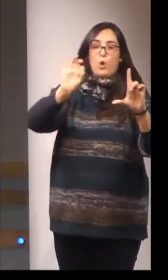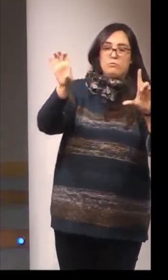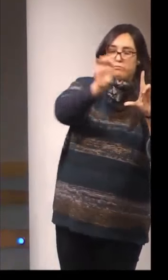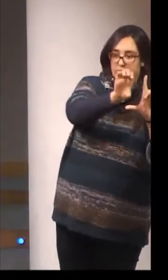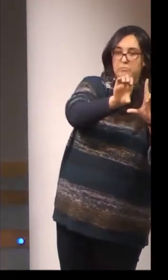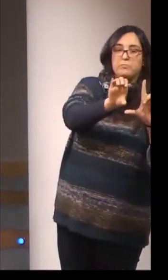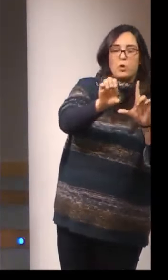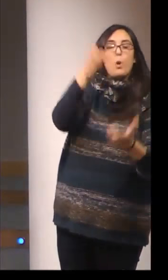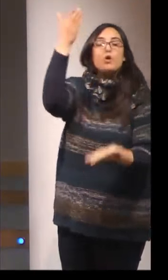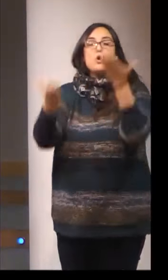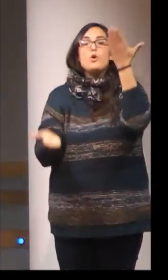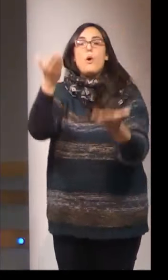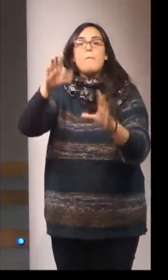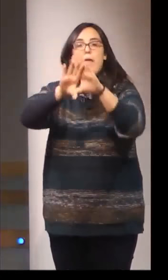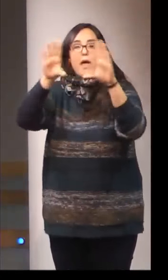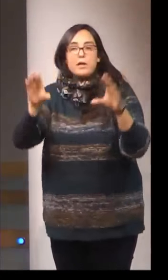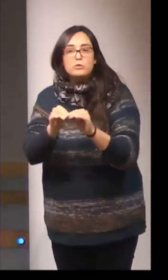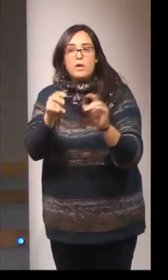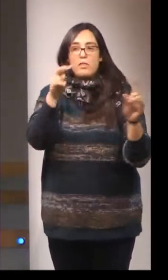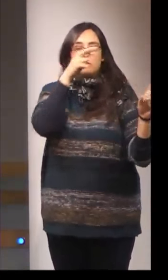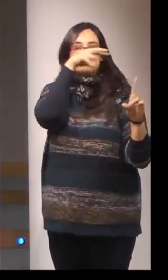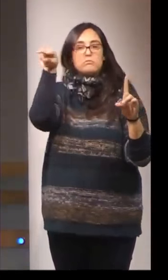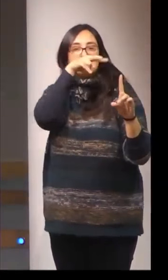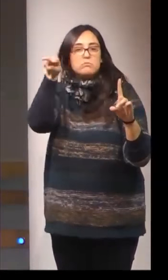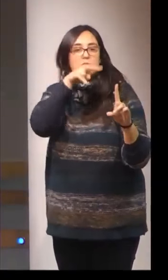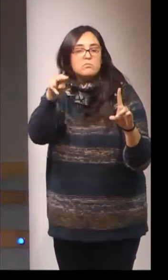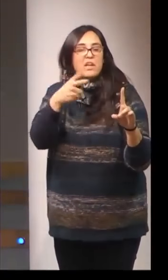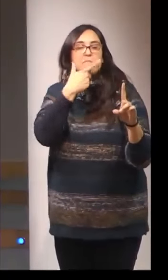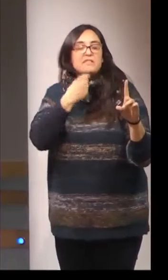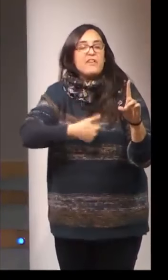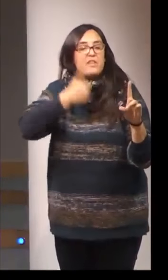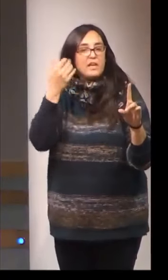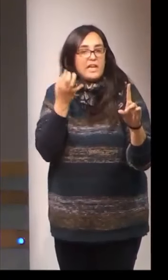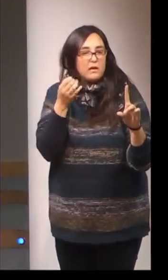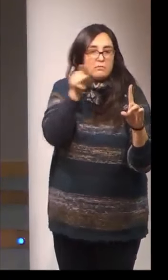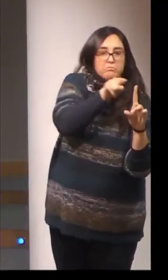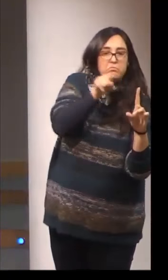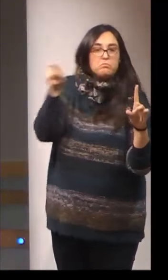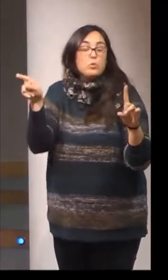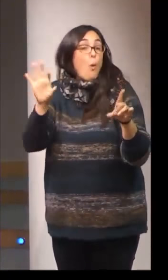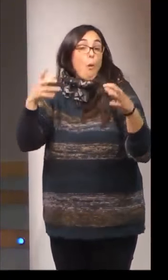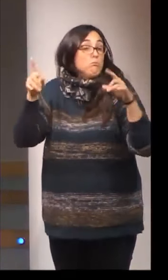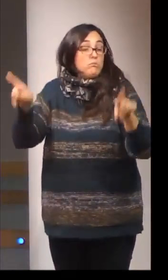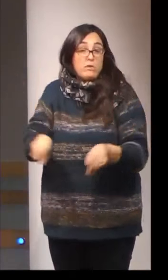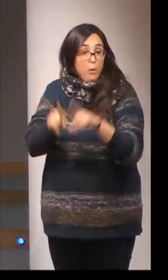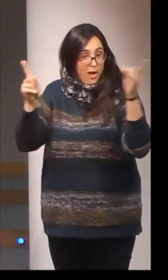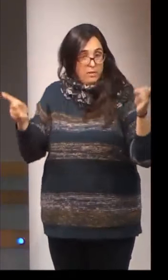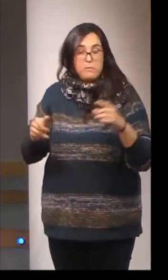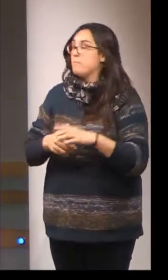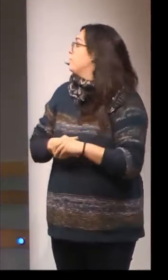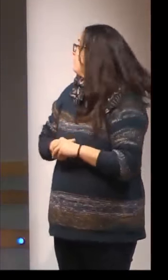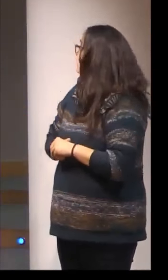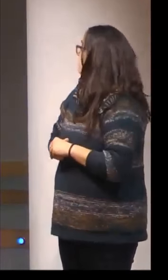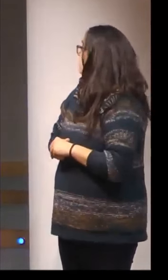signos, también la posición en la que tiene que estar y hacer una comparación también para ver qué resulta más sencillo,